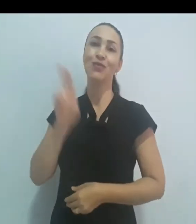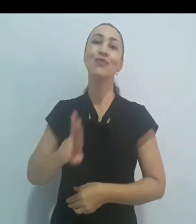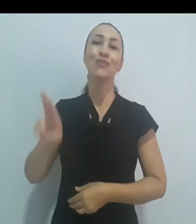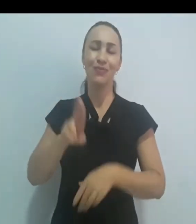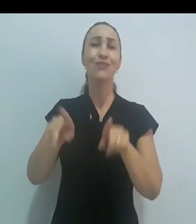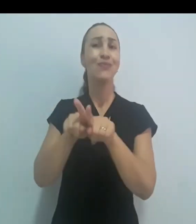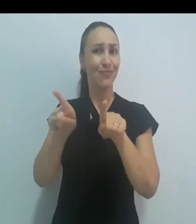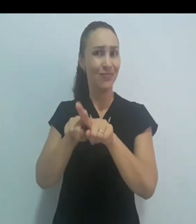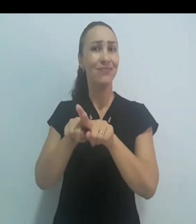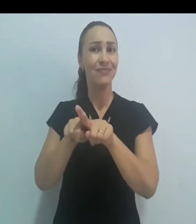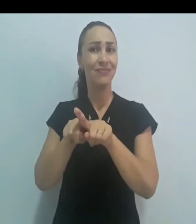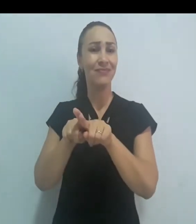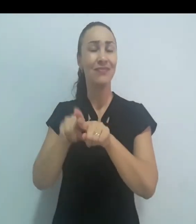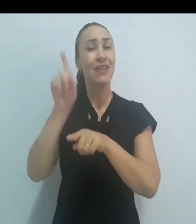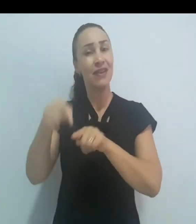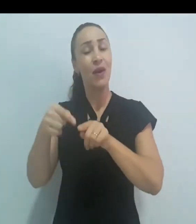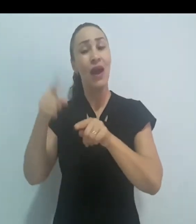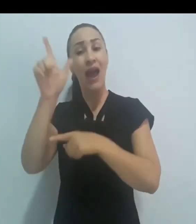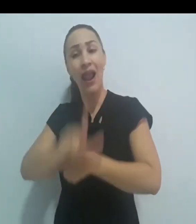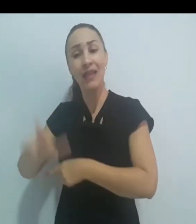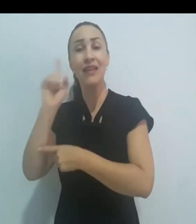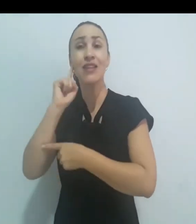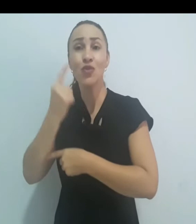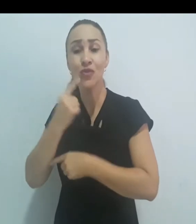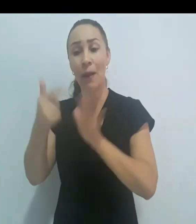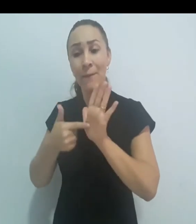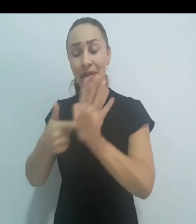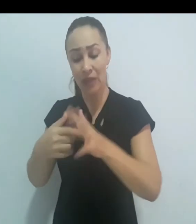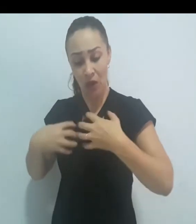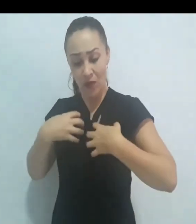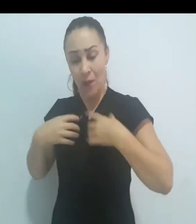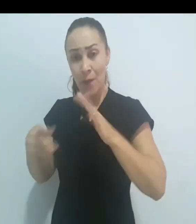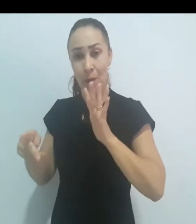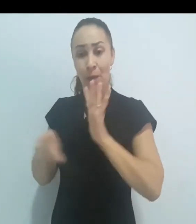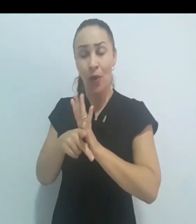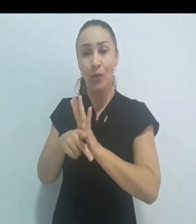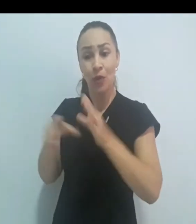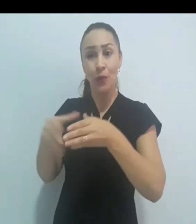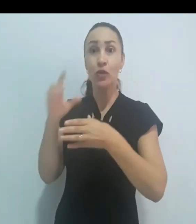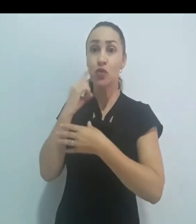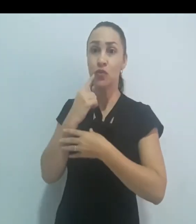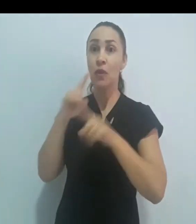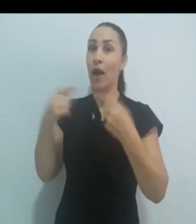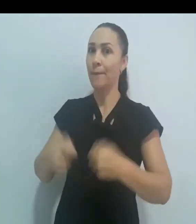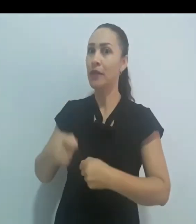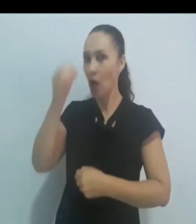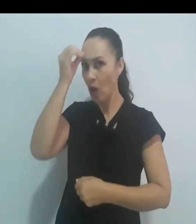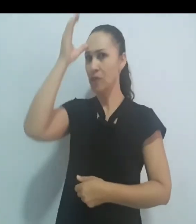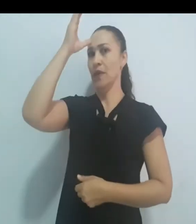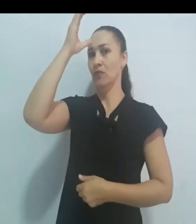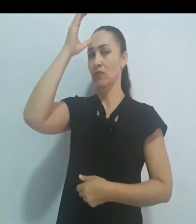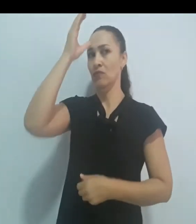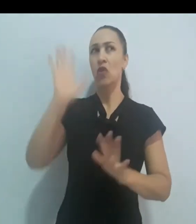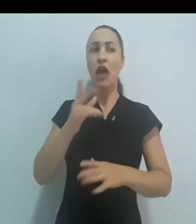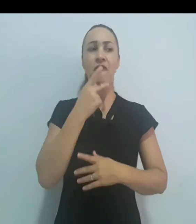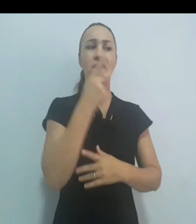literatura surda é a literatura que apresenta os anseios da comunidade surda, com uma certa propriedade. Não é